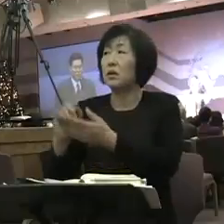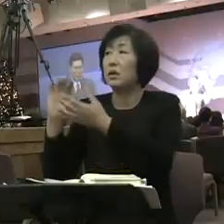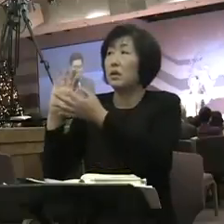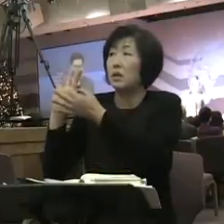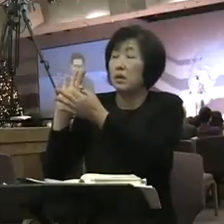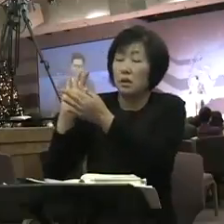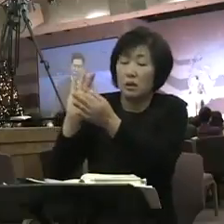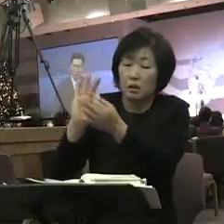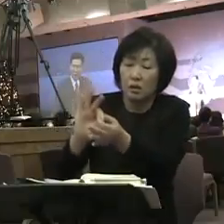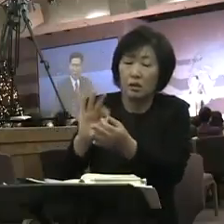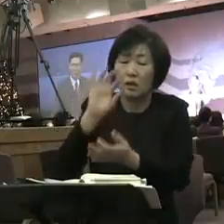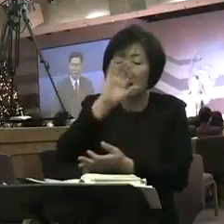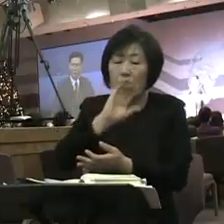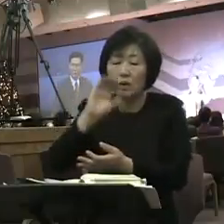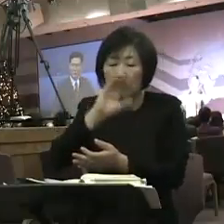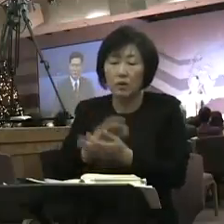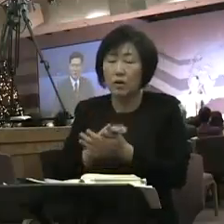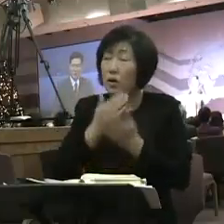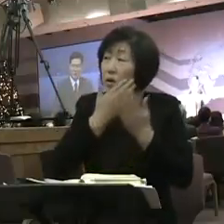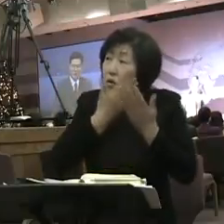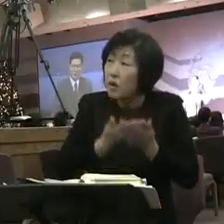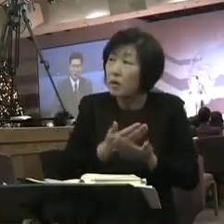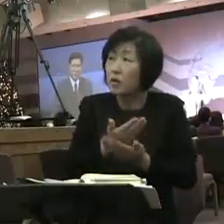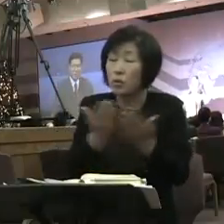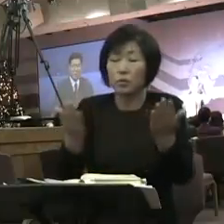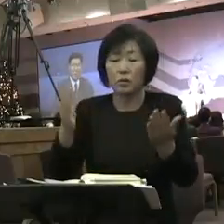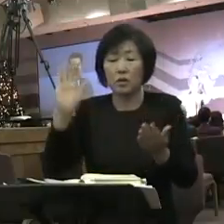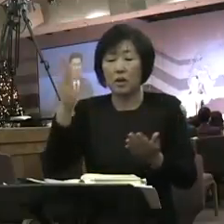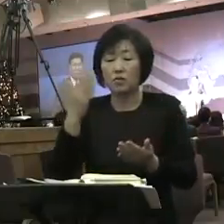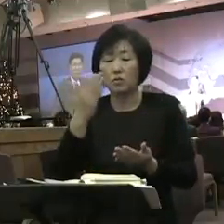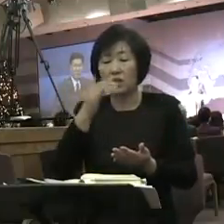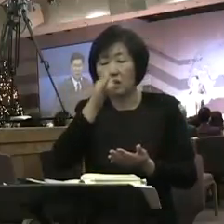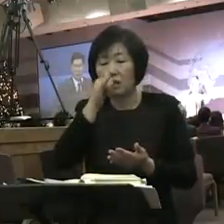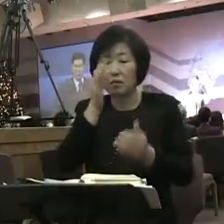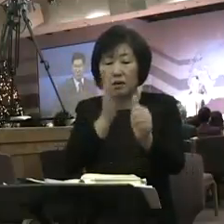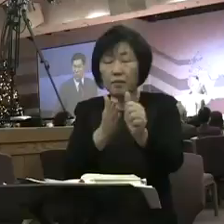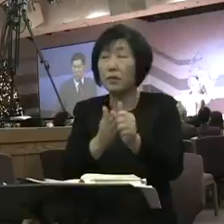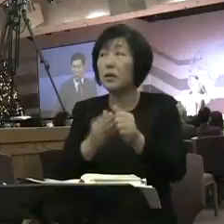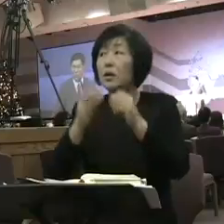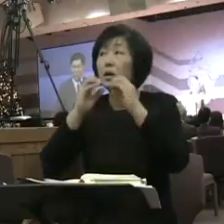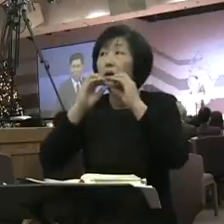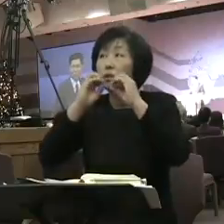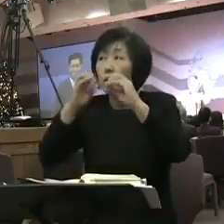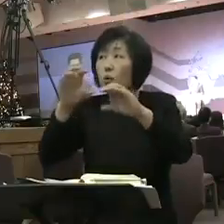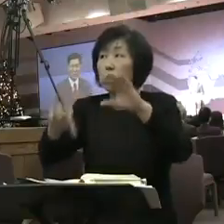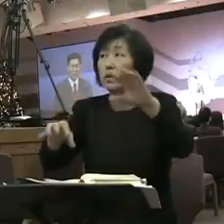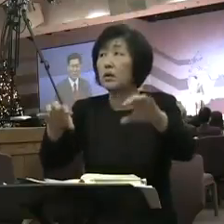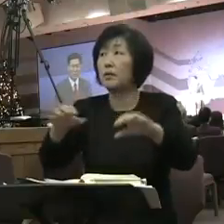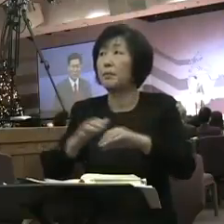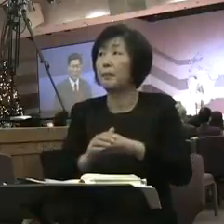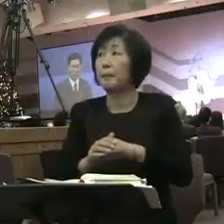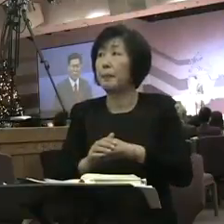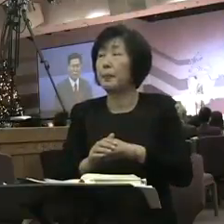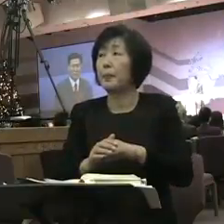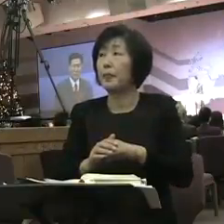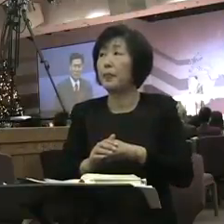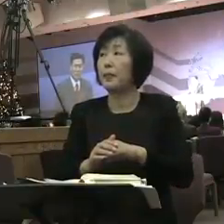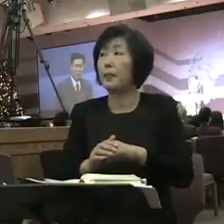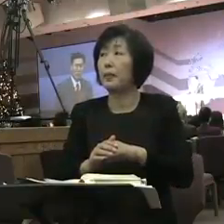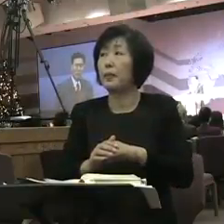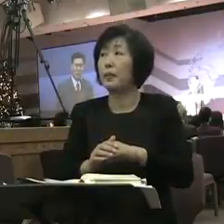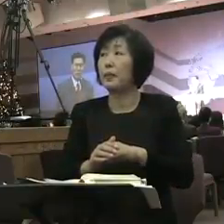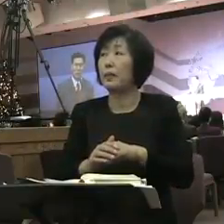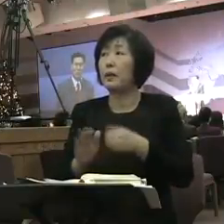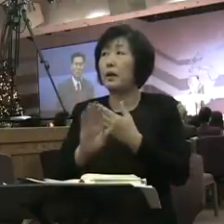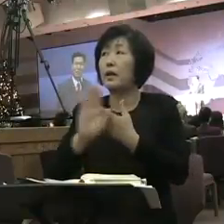있는 귀한 여러분들 되시기를 바랍니다. 선교지에서 말씀을 마치겠습니다. 이 선교지에서 제가 부임하면서